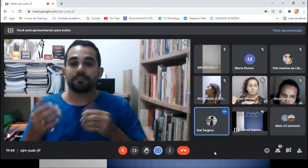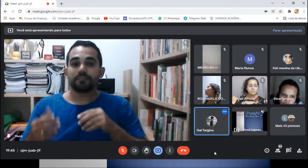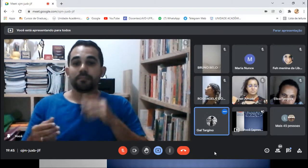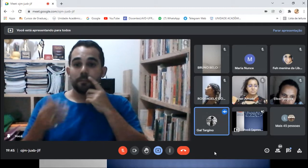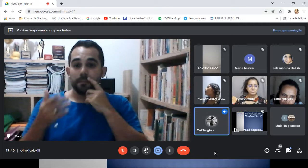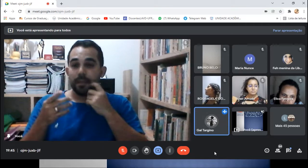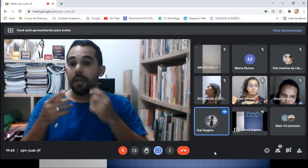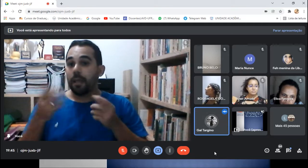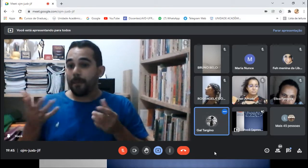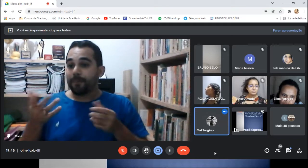Então,